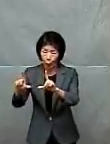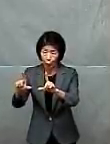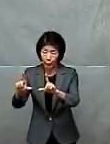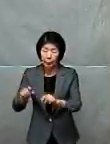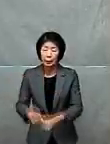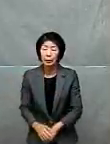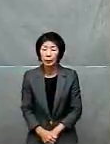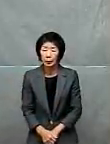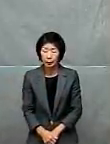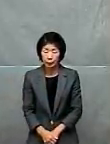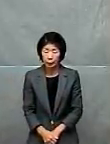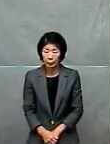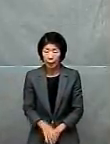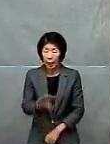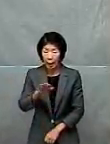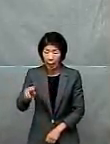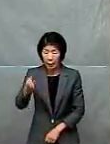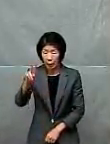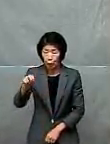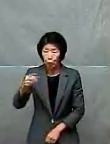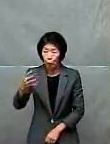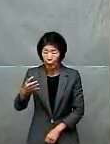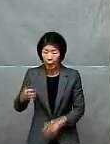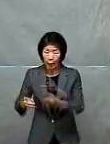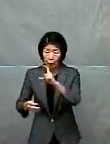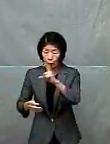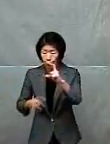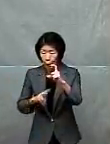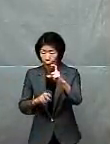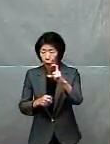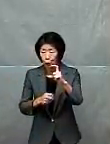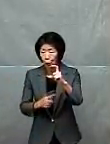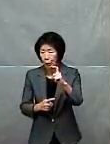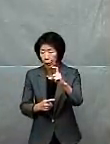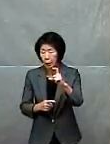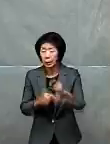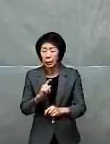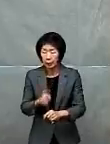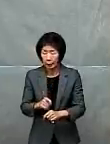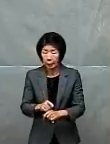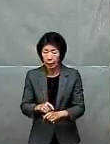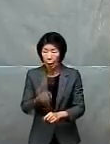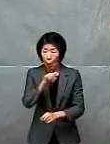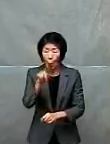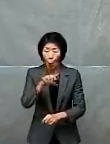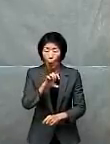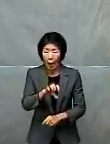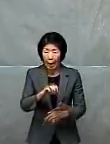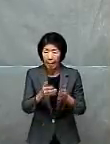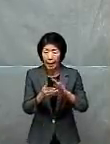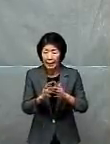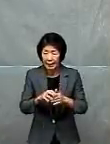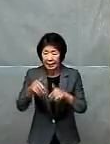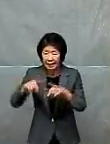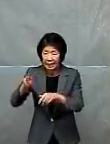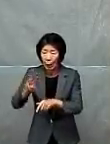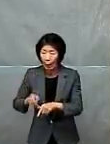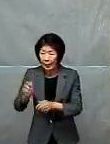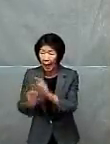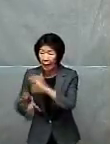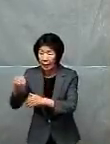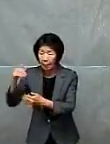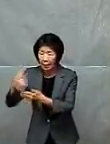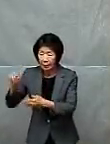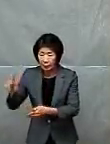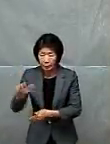きます。平成24年10月21日の 大江町、西川町、朝日町